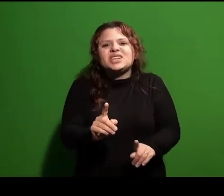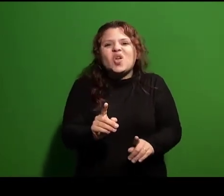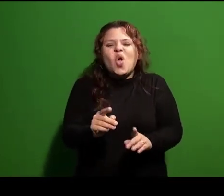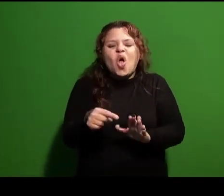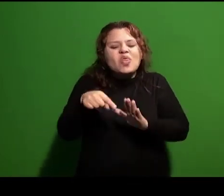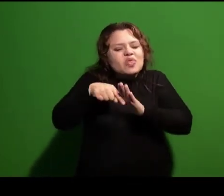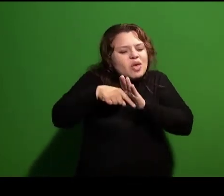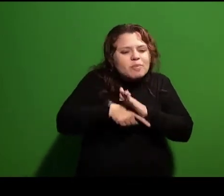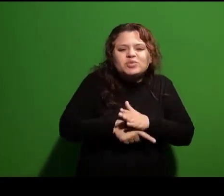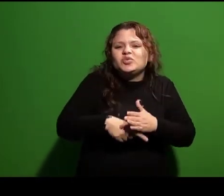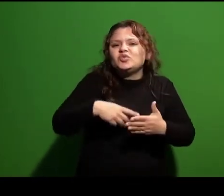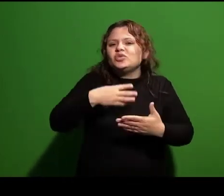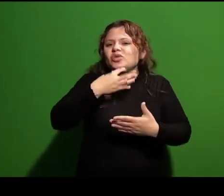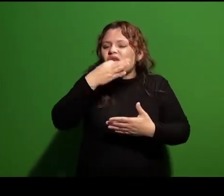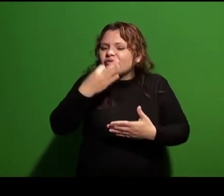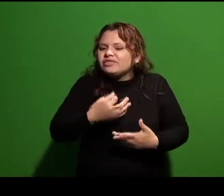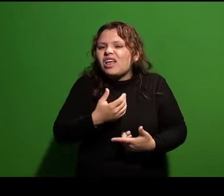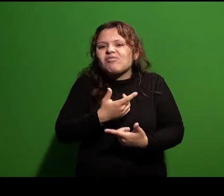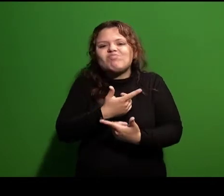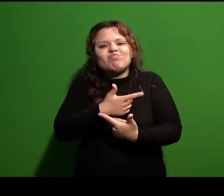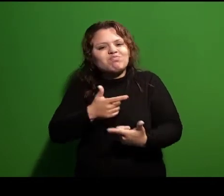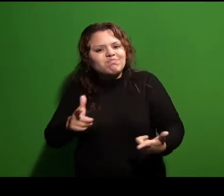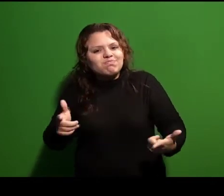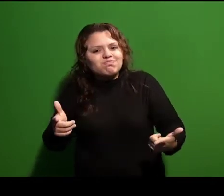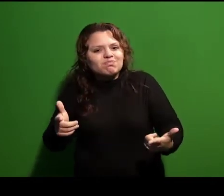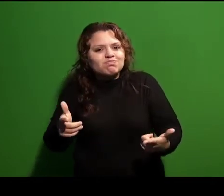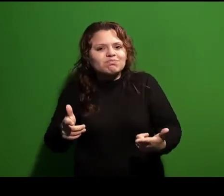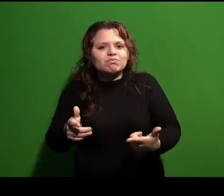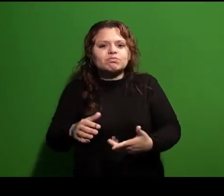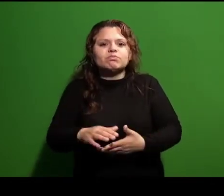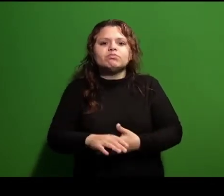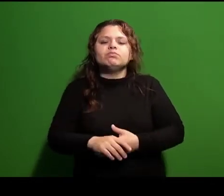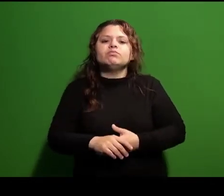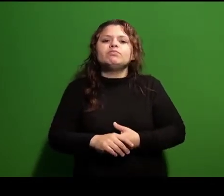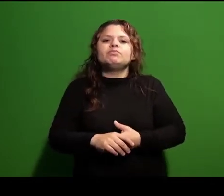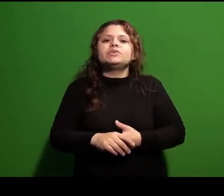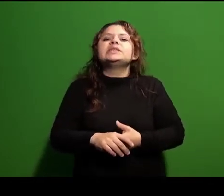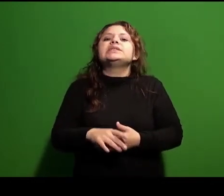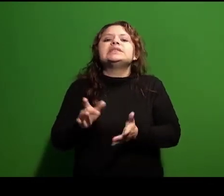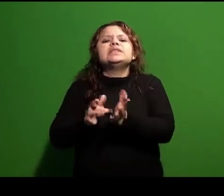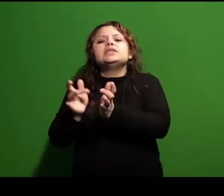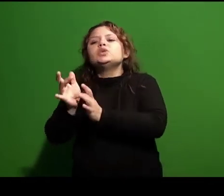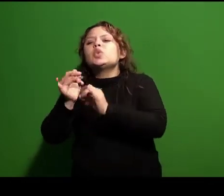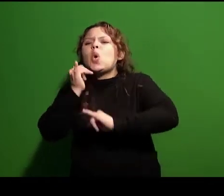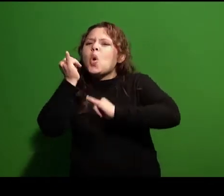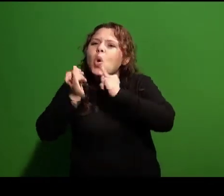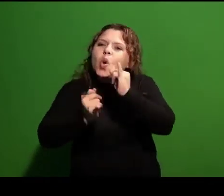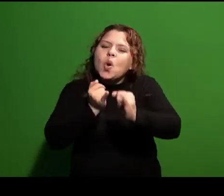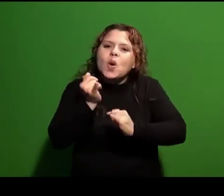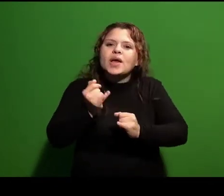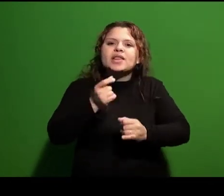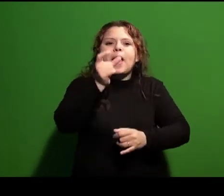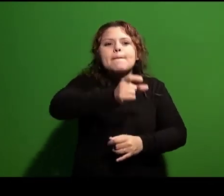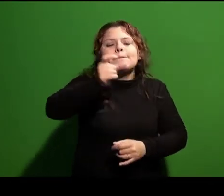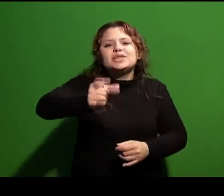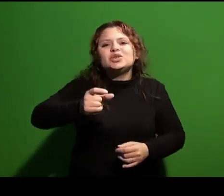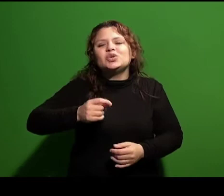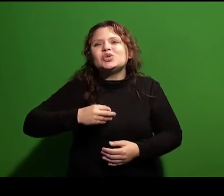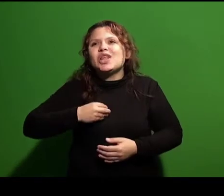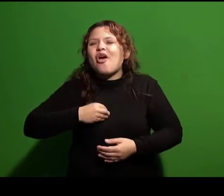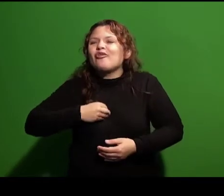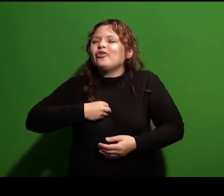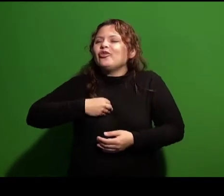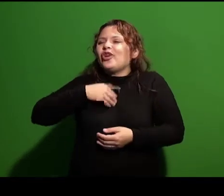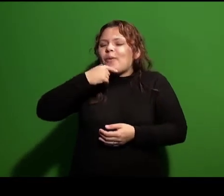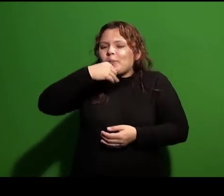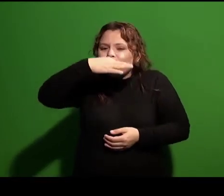piedad, pero negarán la eficacia de ella. 2 de Timoteo 3:5. Jesús habla de personas religiosas de